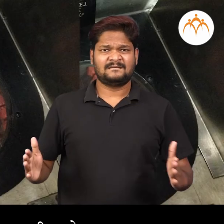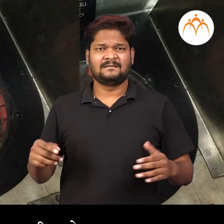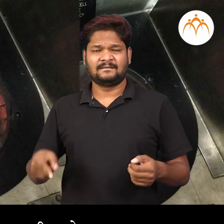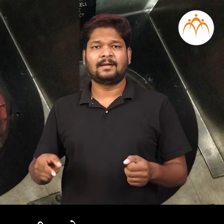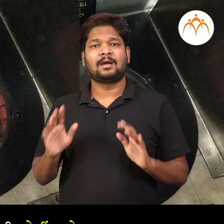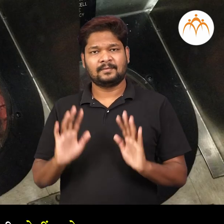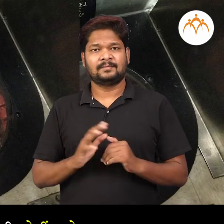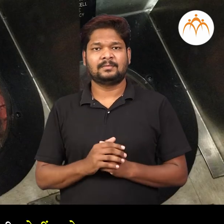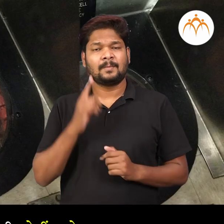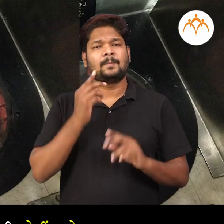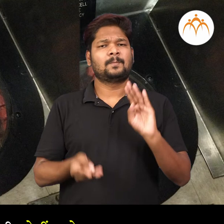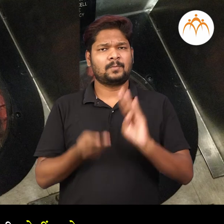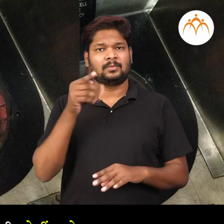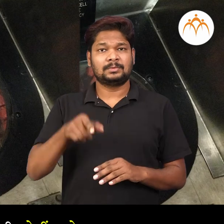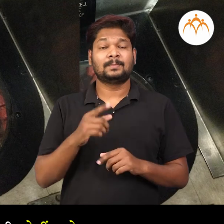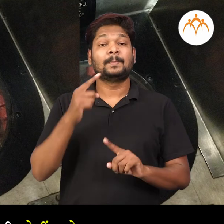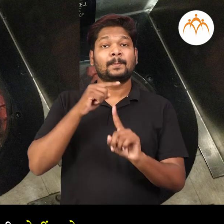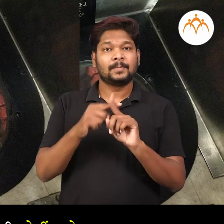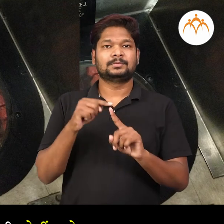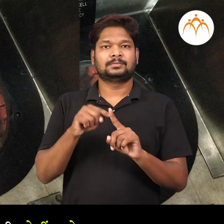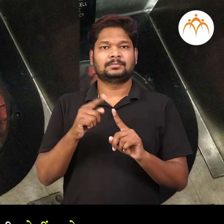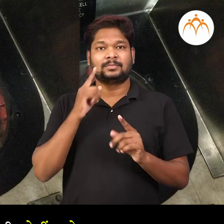जाते ही